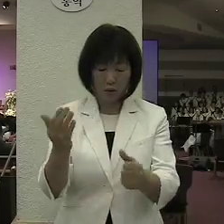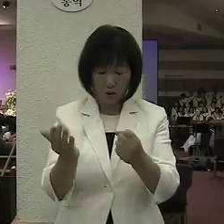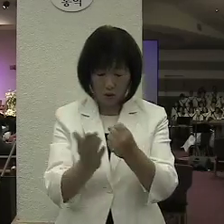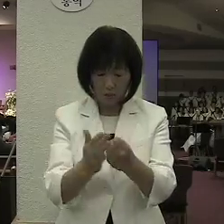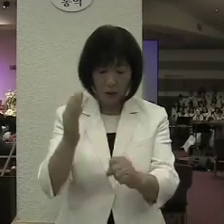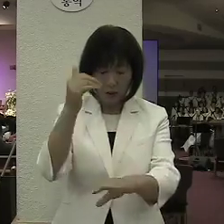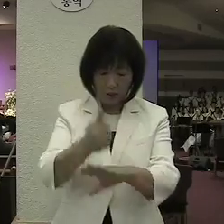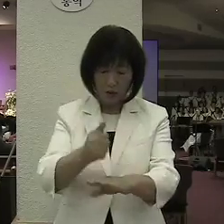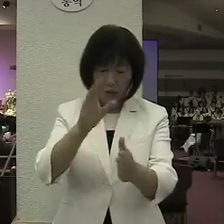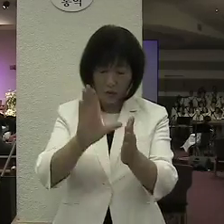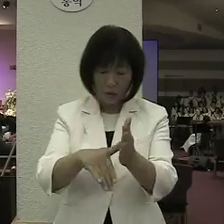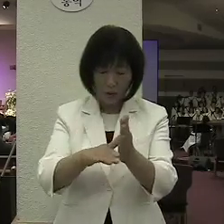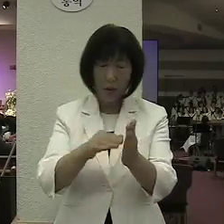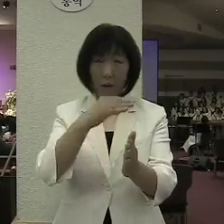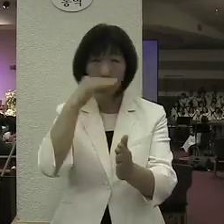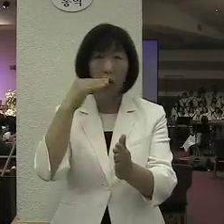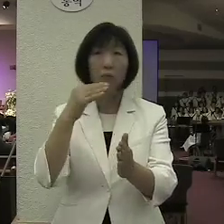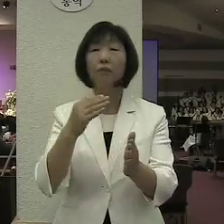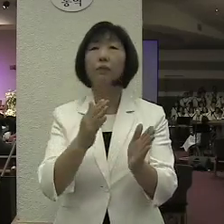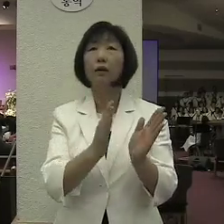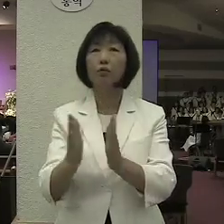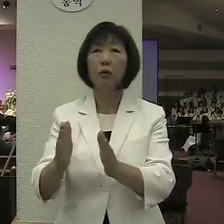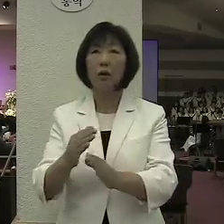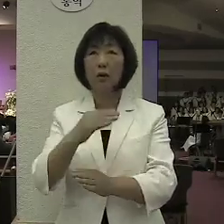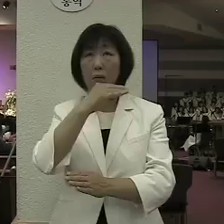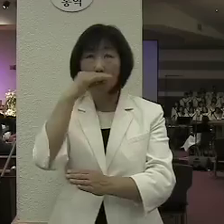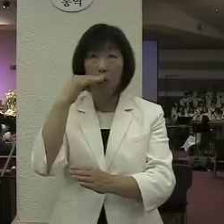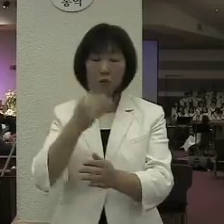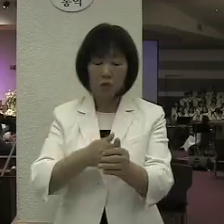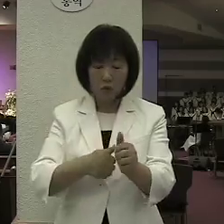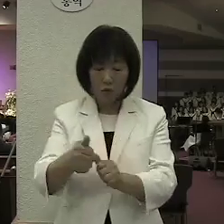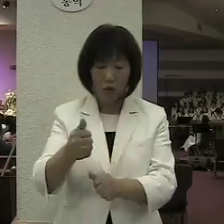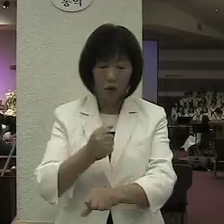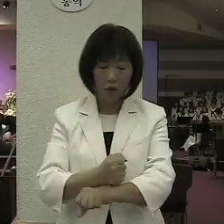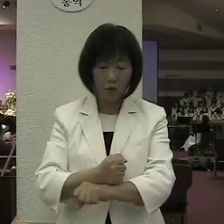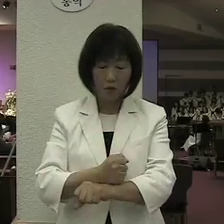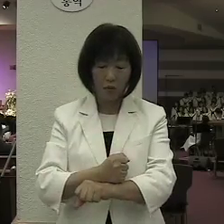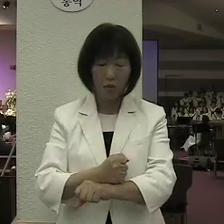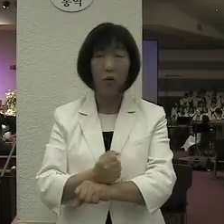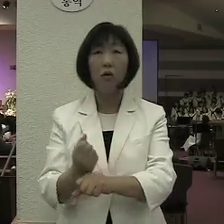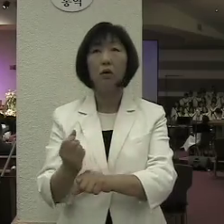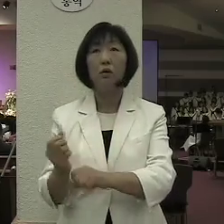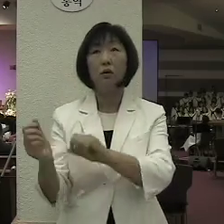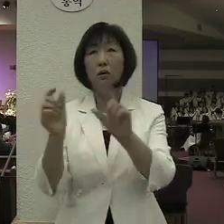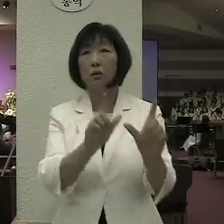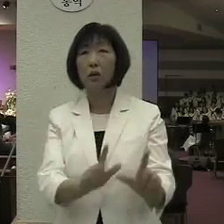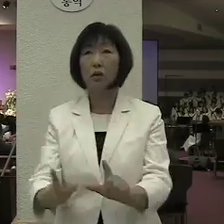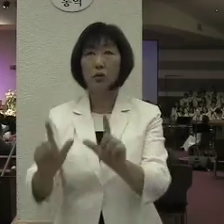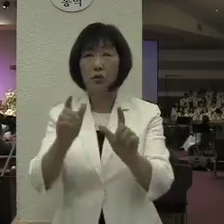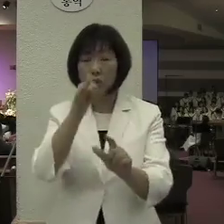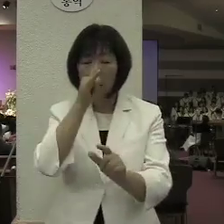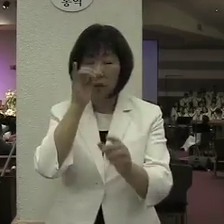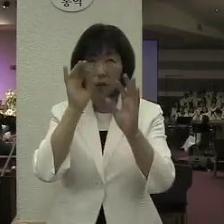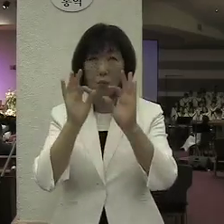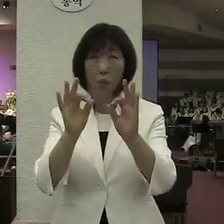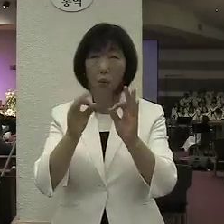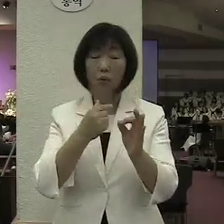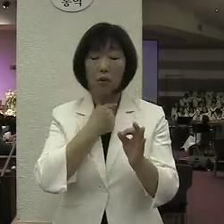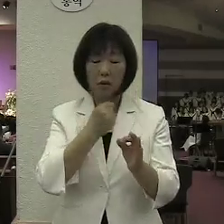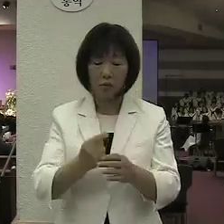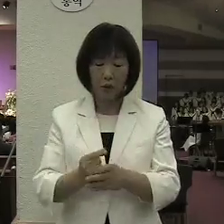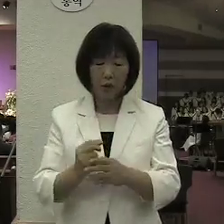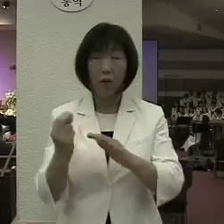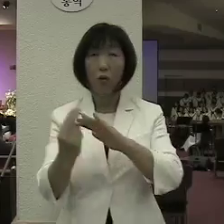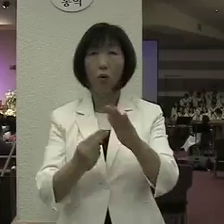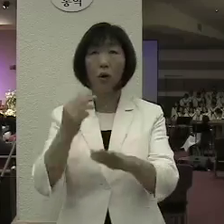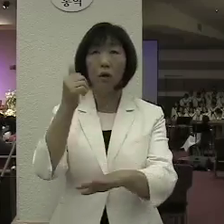장을 통하여서 하나님께서 우리에게 주시는 말씀이 바로 부활하신 예수님 때문에 마지막 때에 우리가 어떤